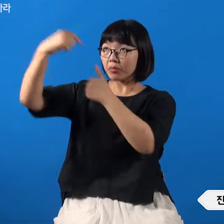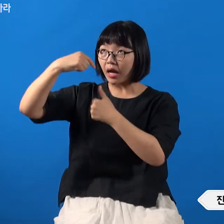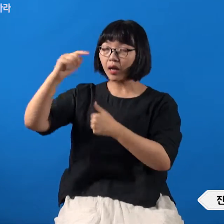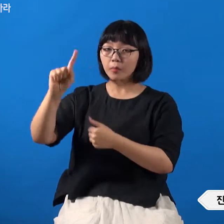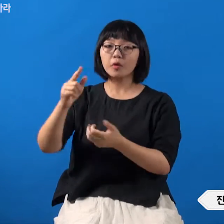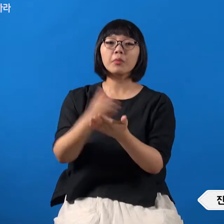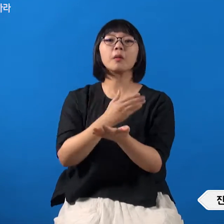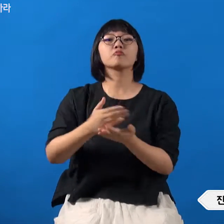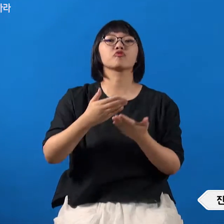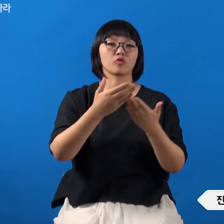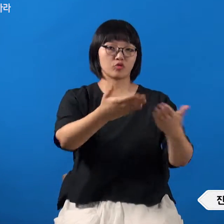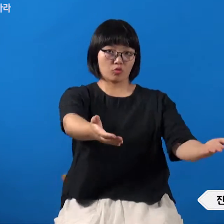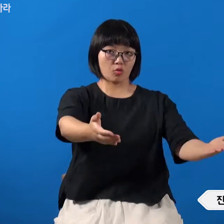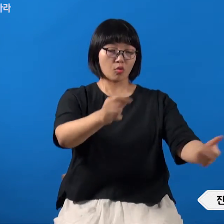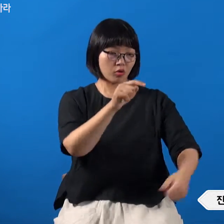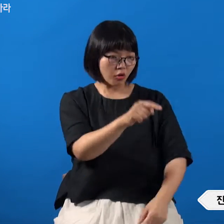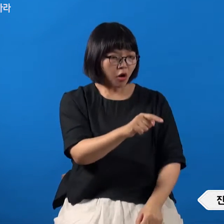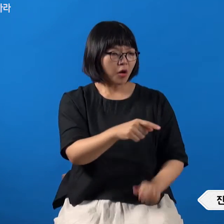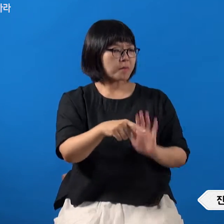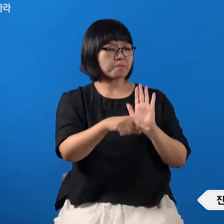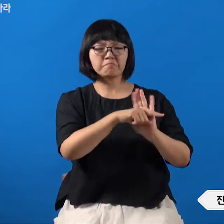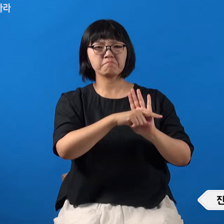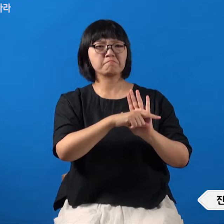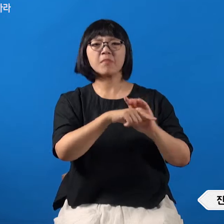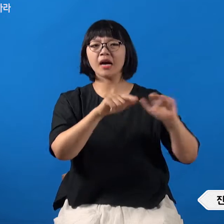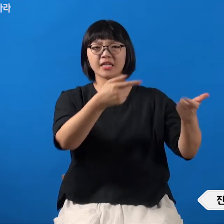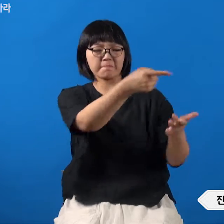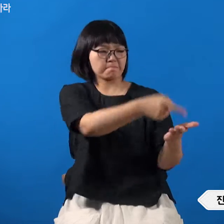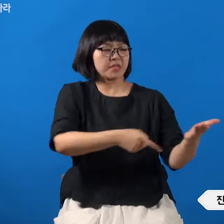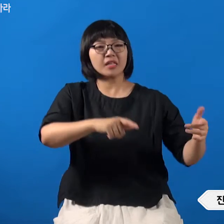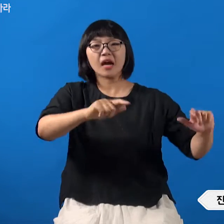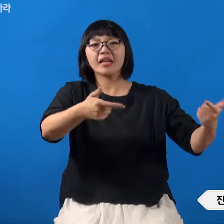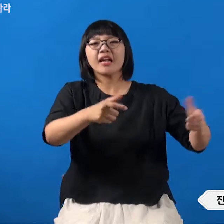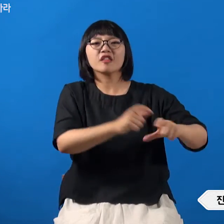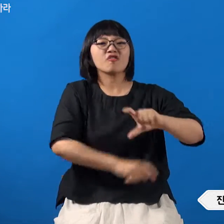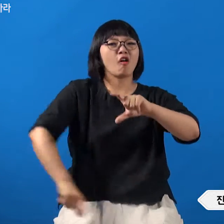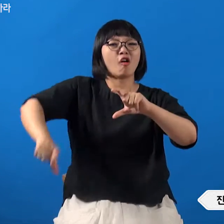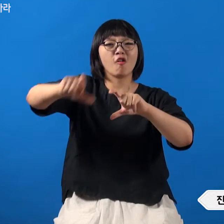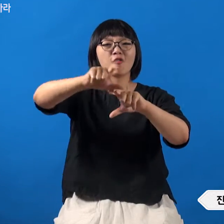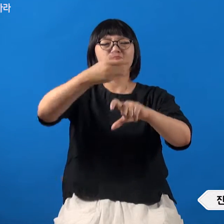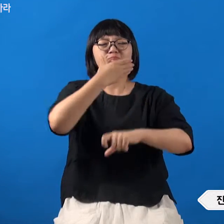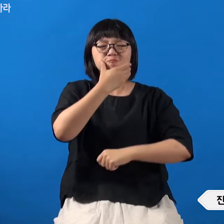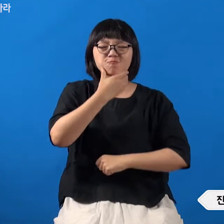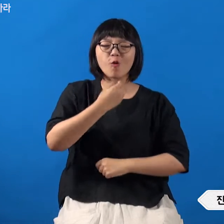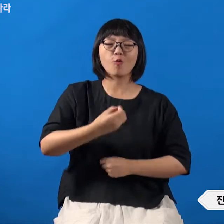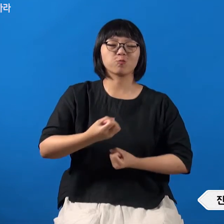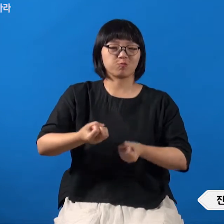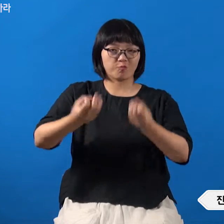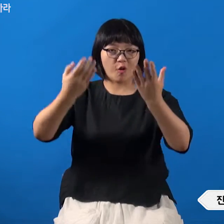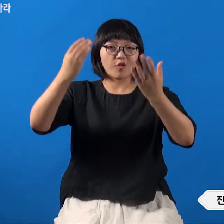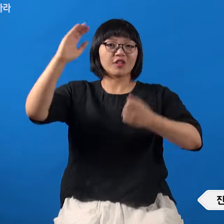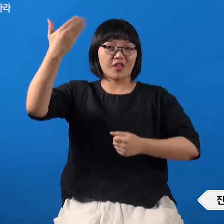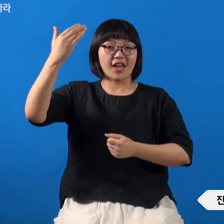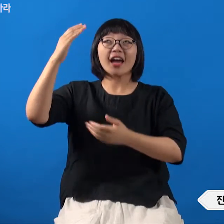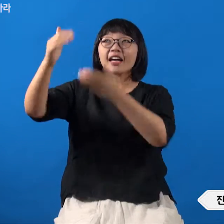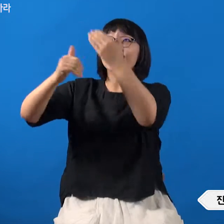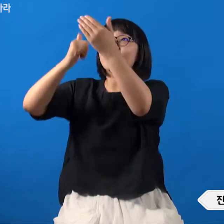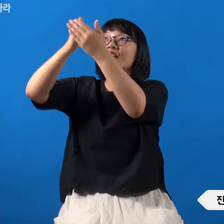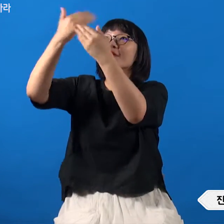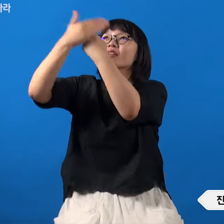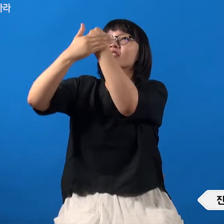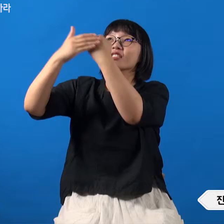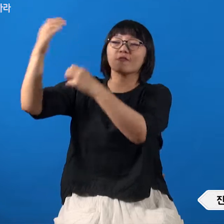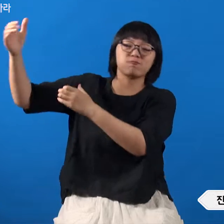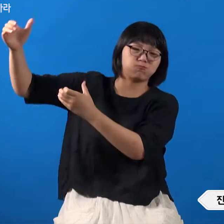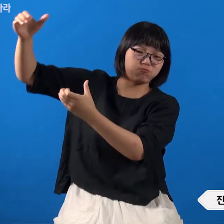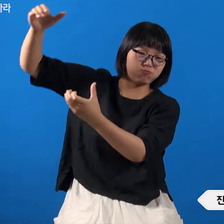아니라, 줄어드는 것이 아니라 윤택하고 풍족하게 하시는 하나님의 채우심을 성경은